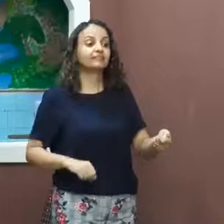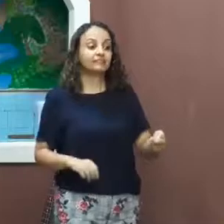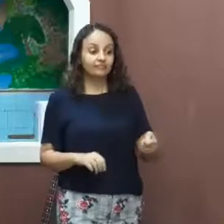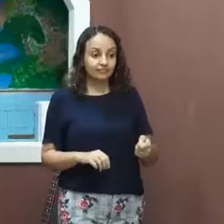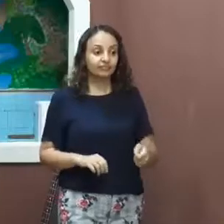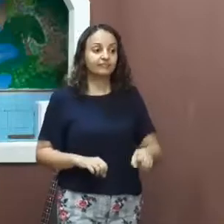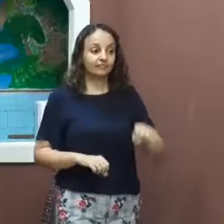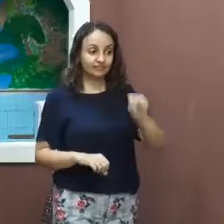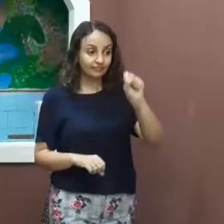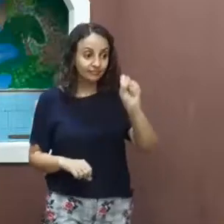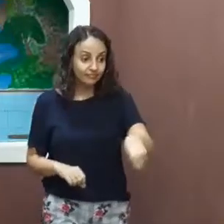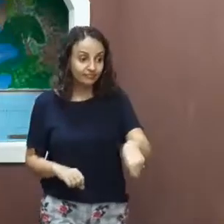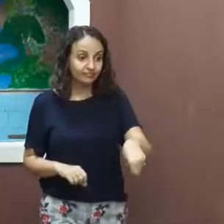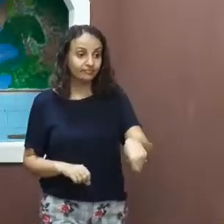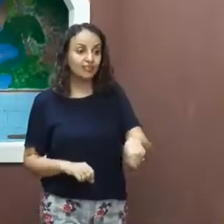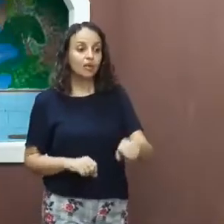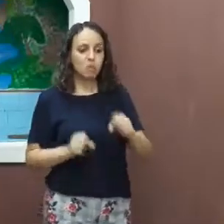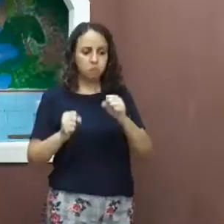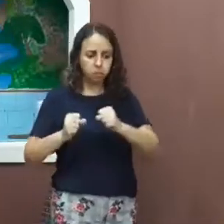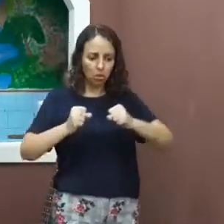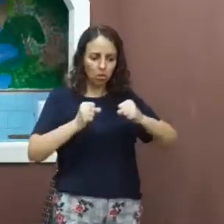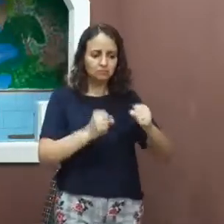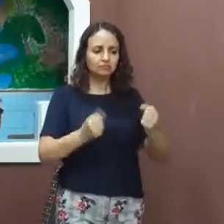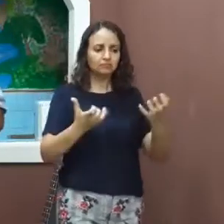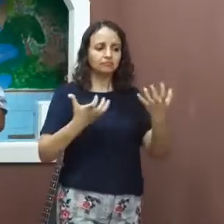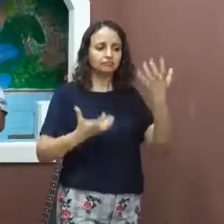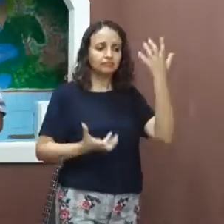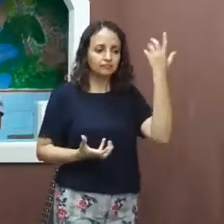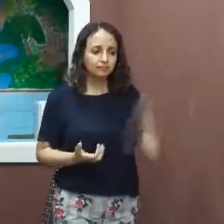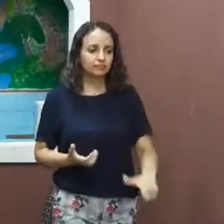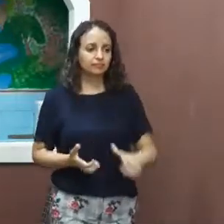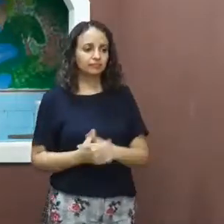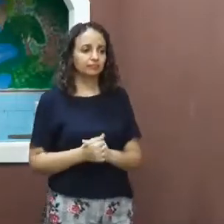se impera hoje pelo poder.